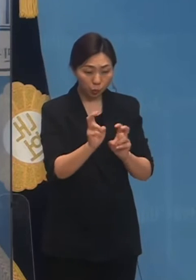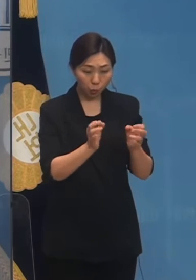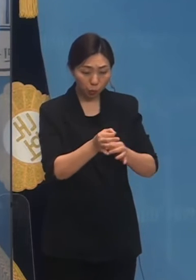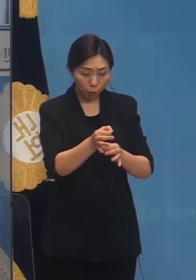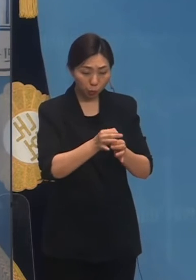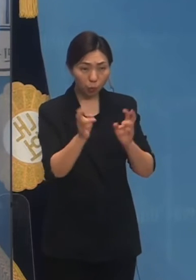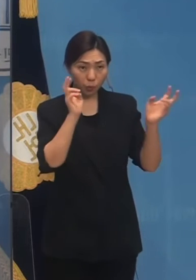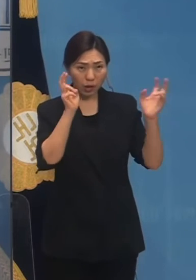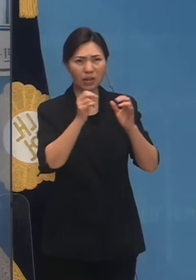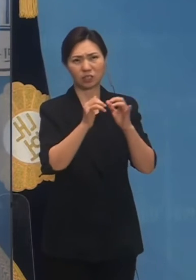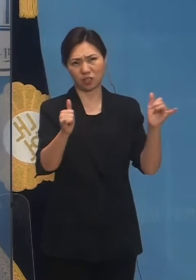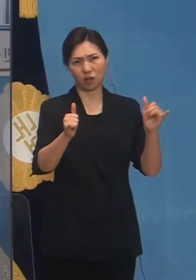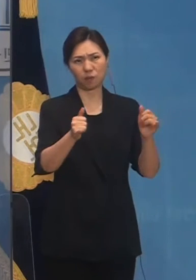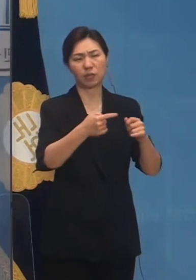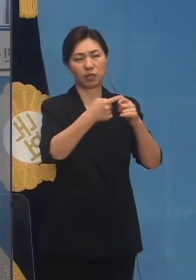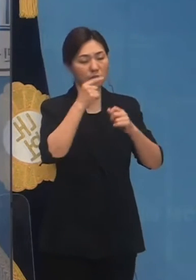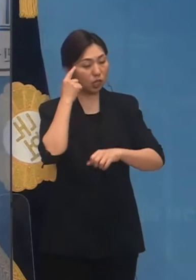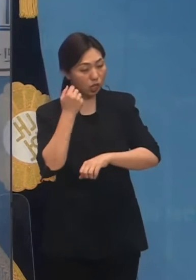연구기관수 1위,